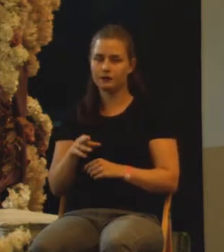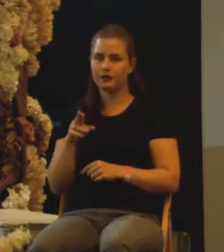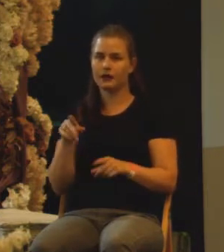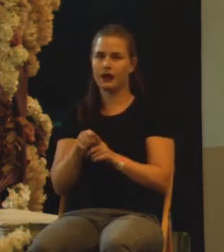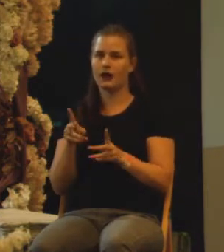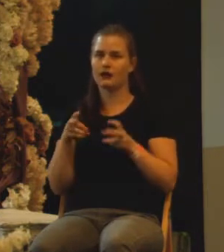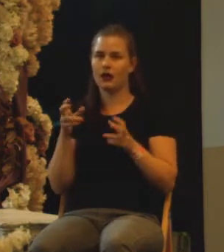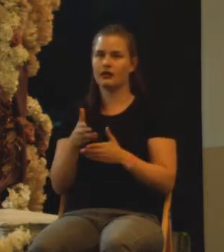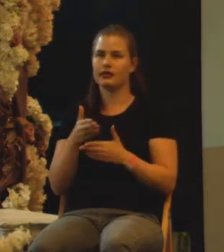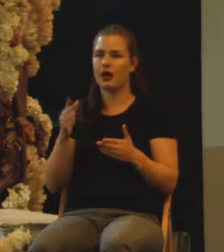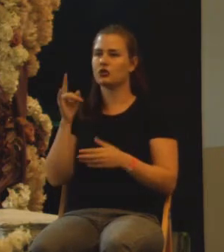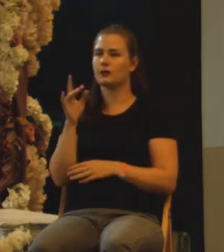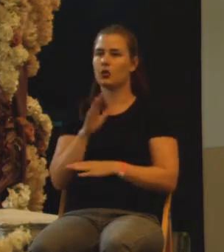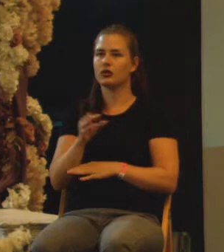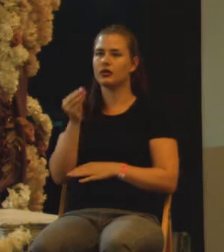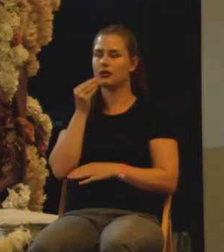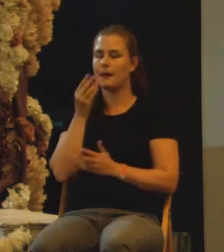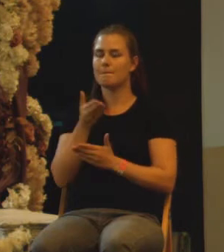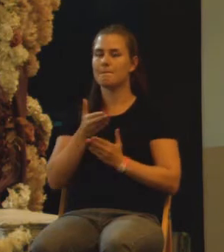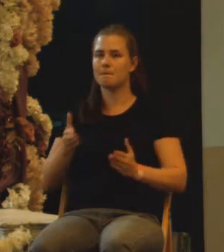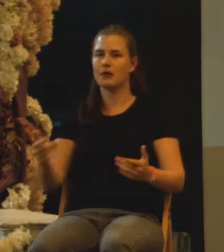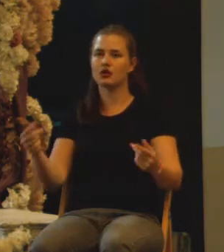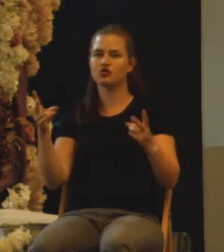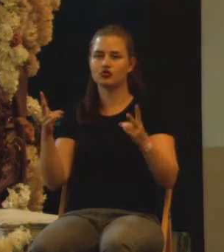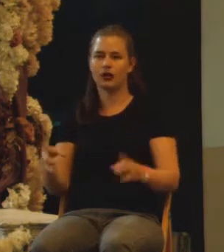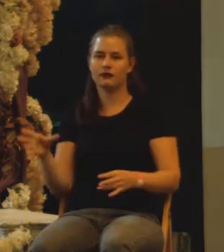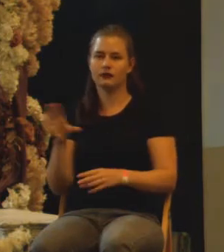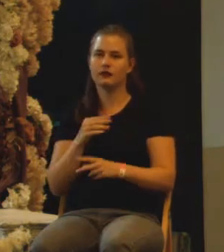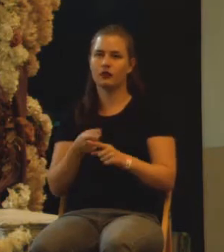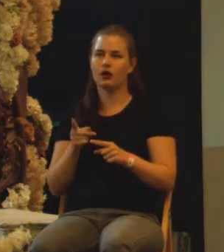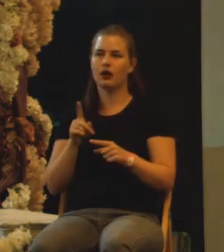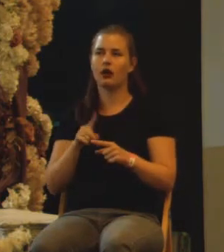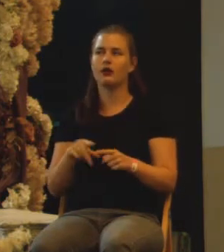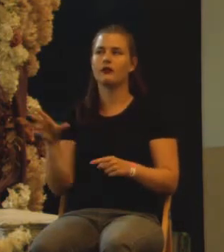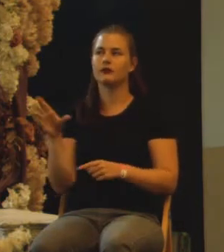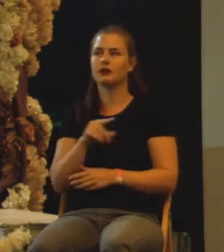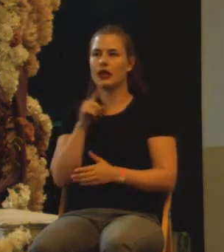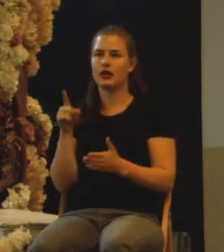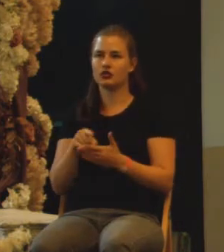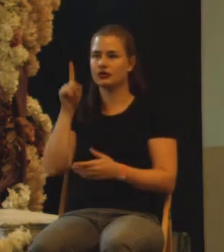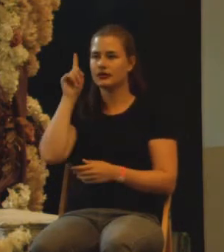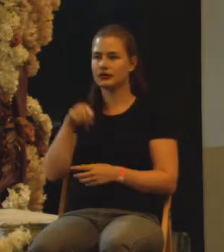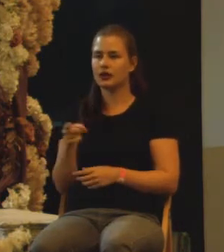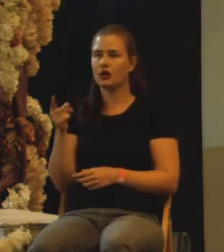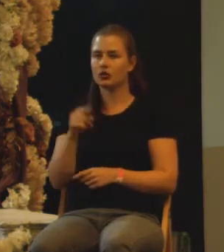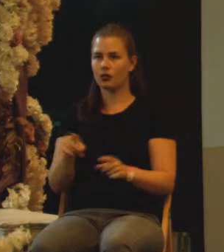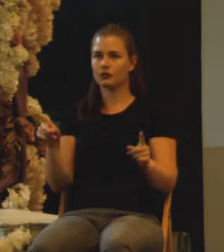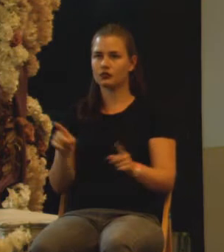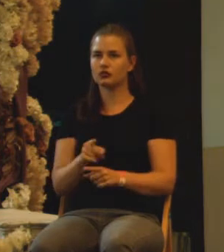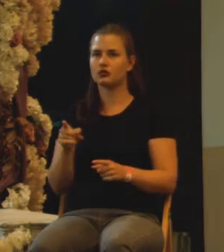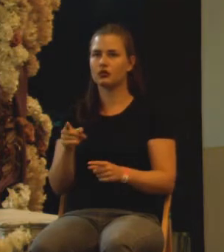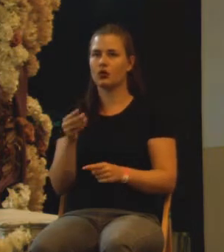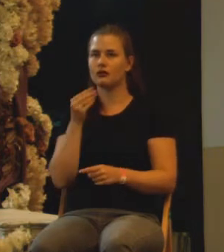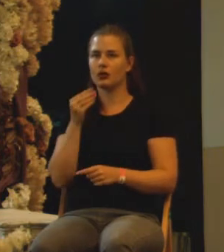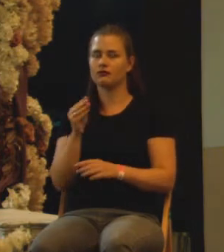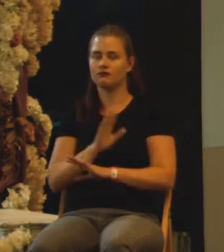поскольку наш ребенок не ест, мы жертва всего этого, и все должны знать о том, что не ест наш ребенок. Я